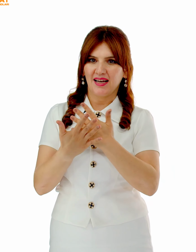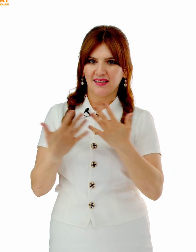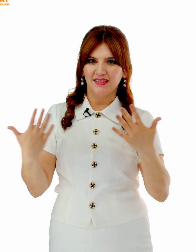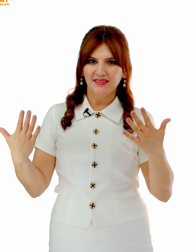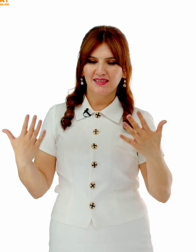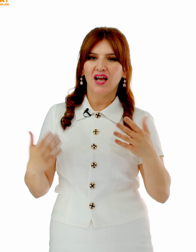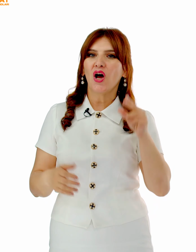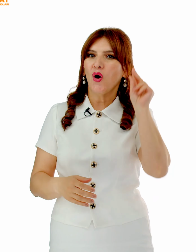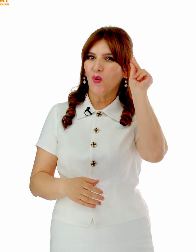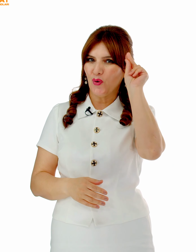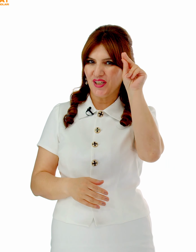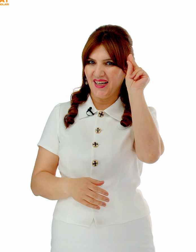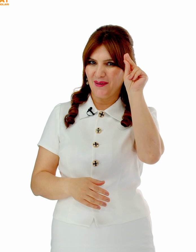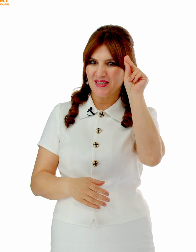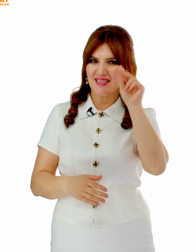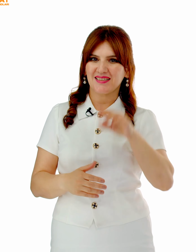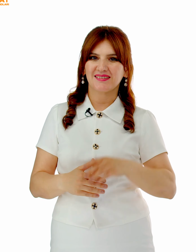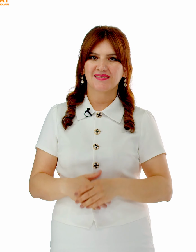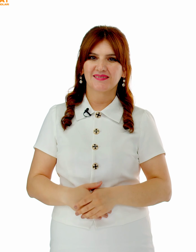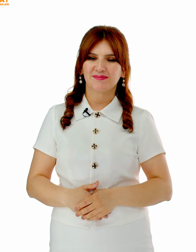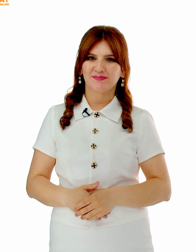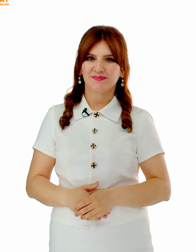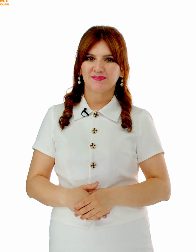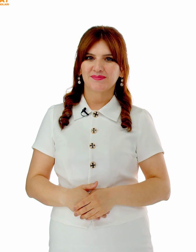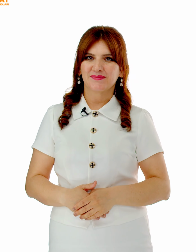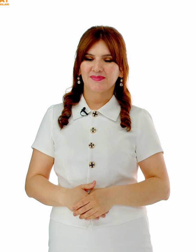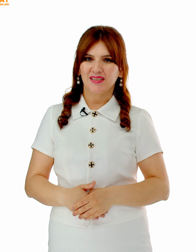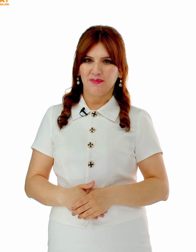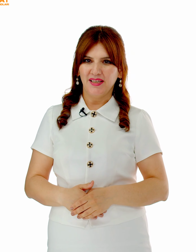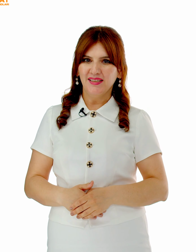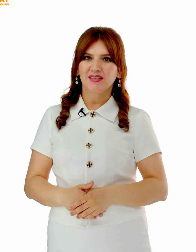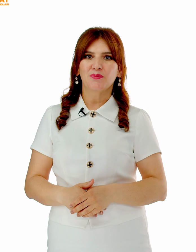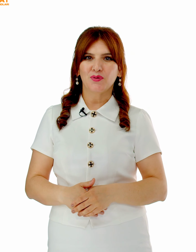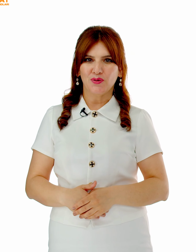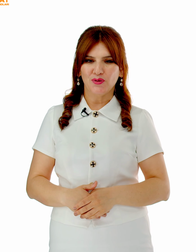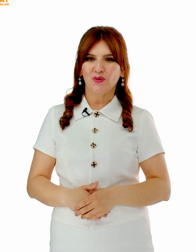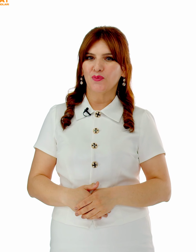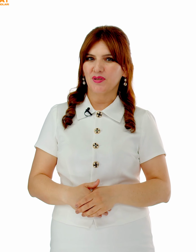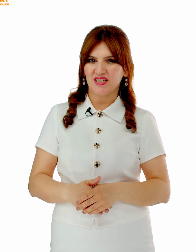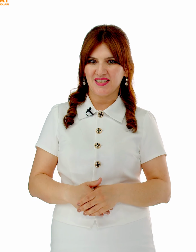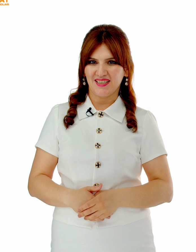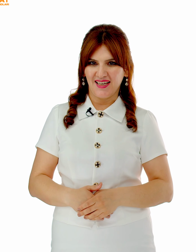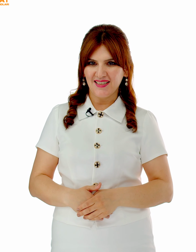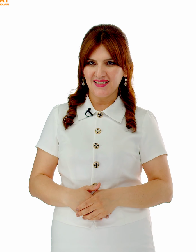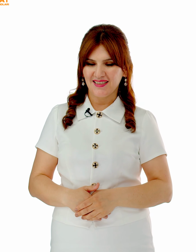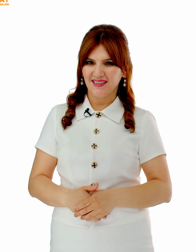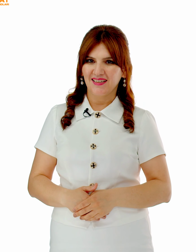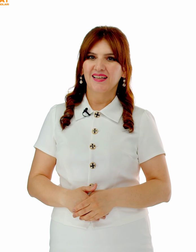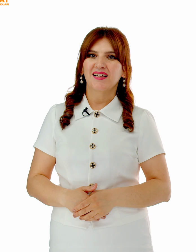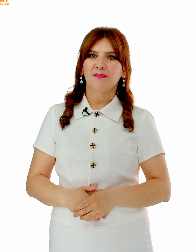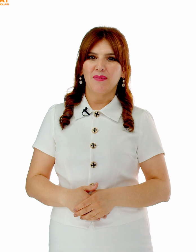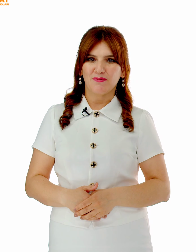transportlarni o'rganamiz. Demak, bugun 15-dars.